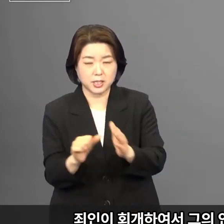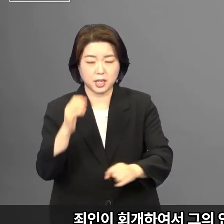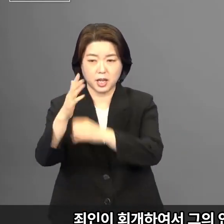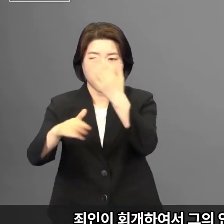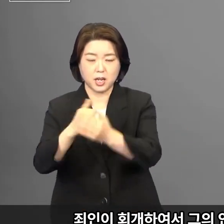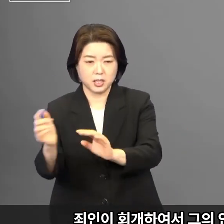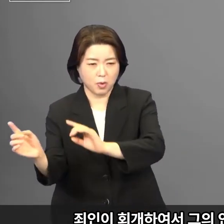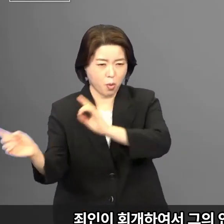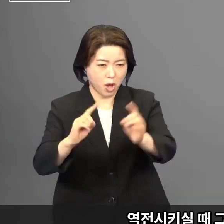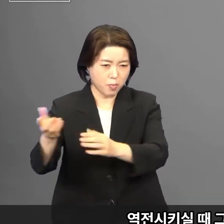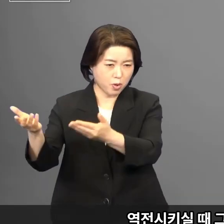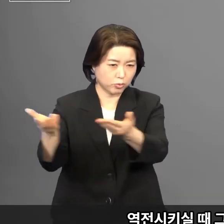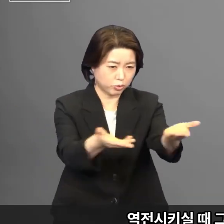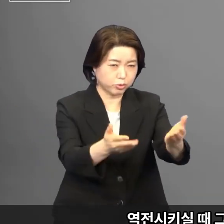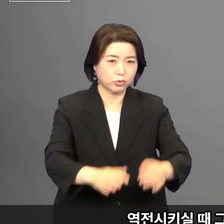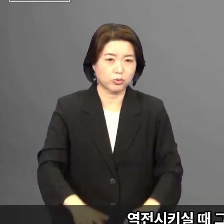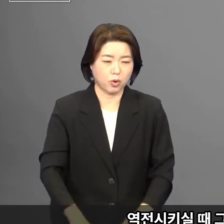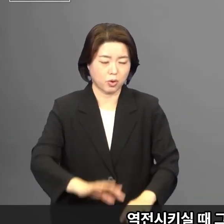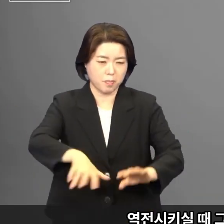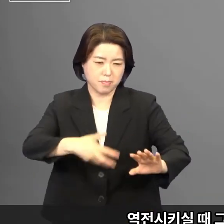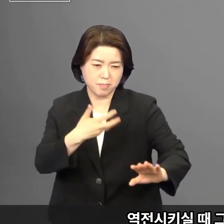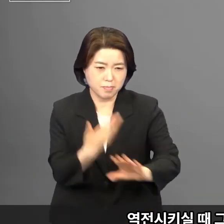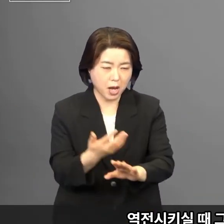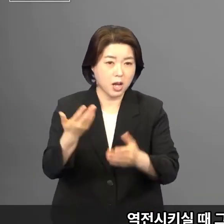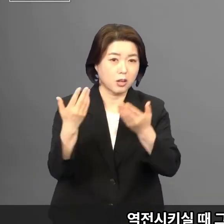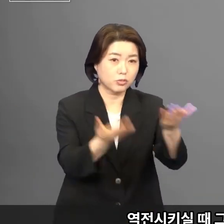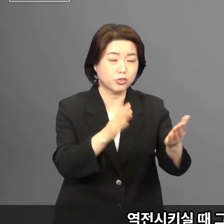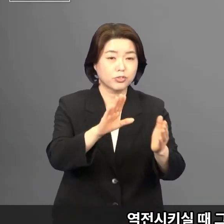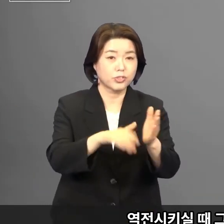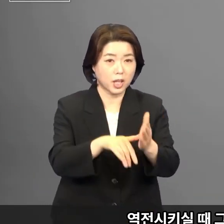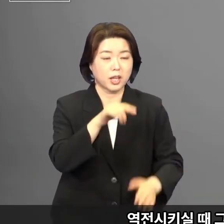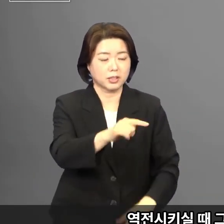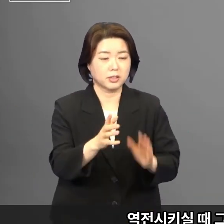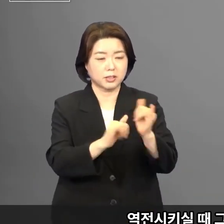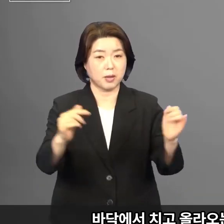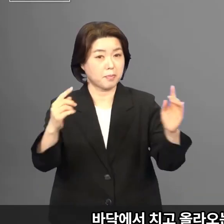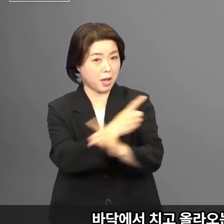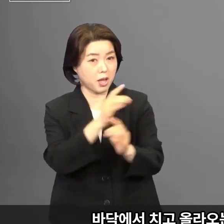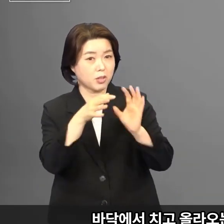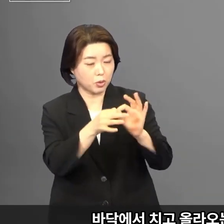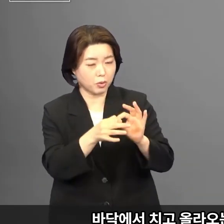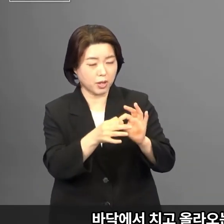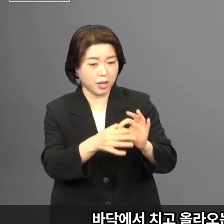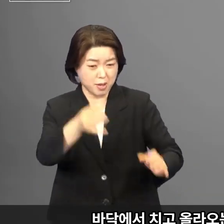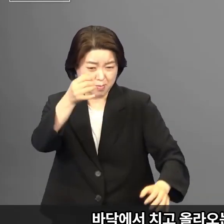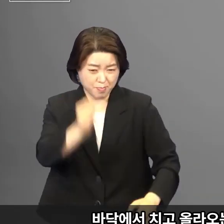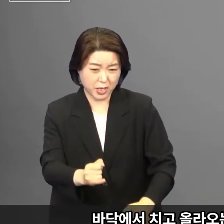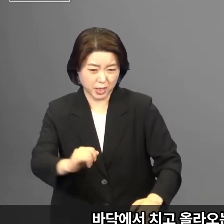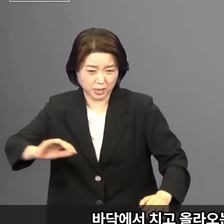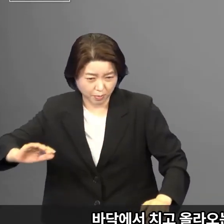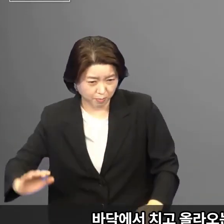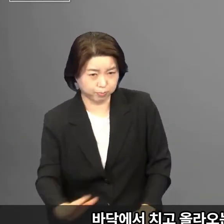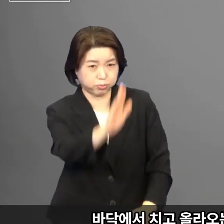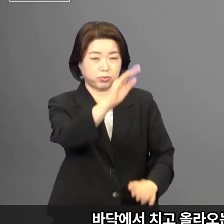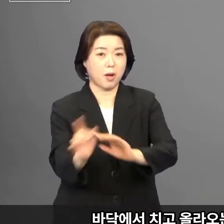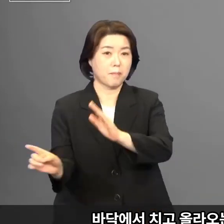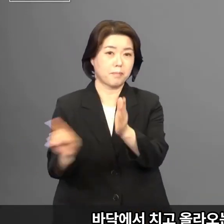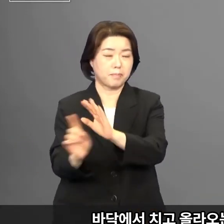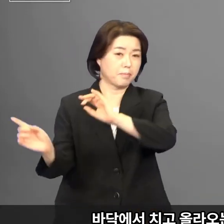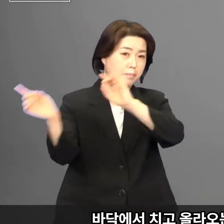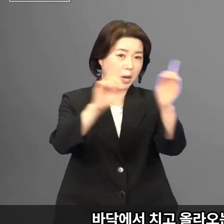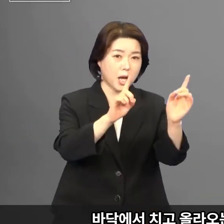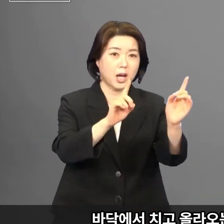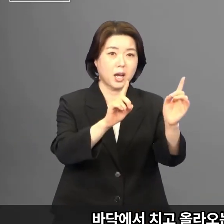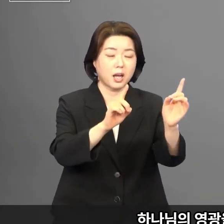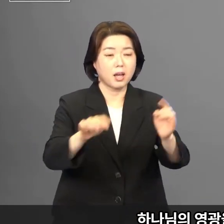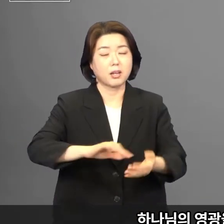하나님께서 회복시키시고 역전시키실 때 그 사람의 변화를 통하여 바닥에서 치고 올라오는 그 사람의